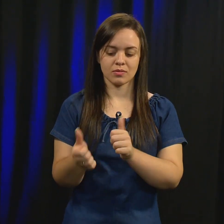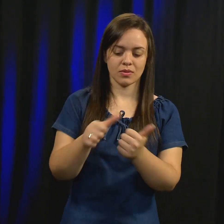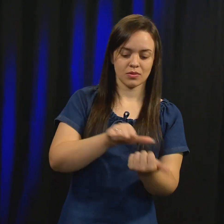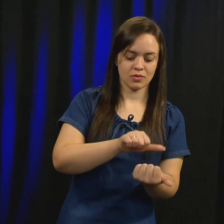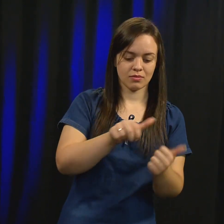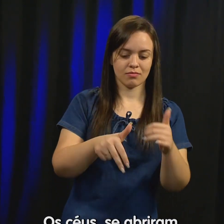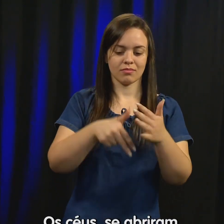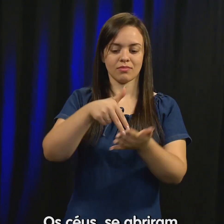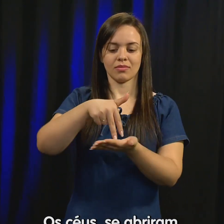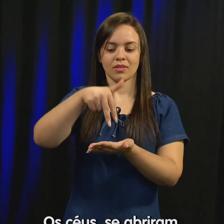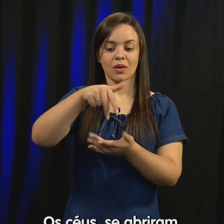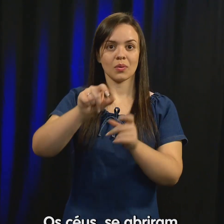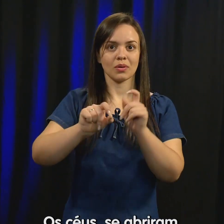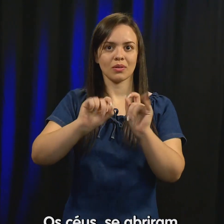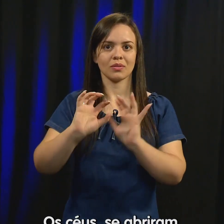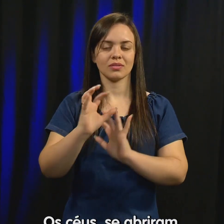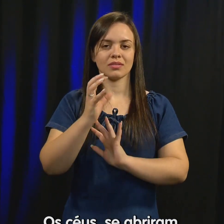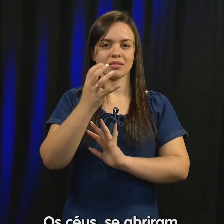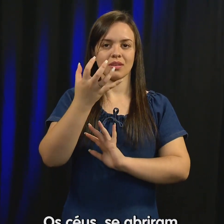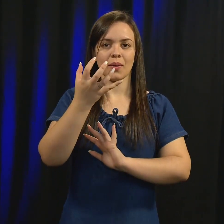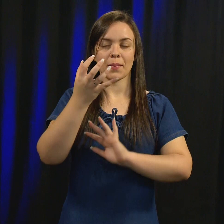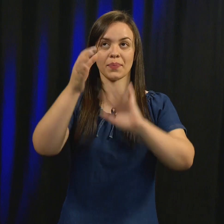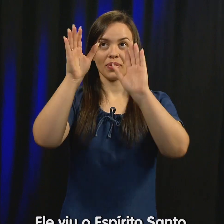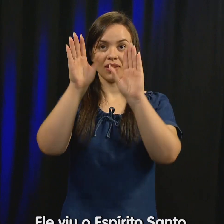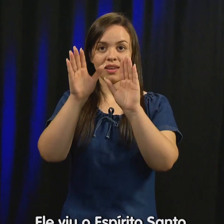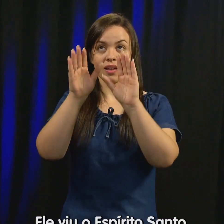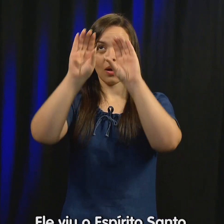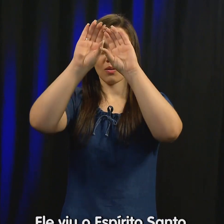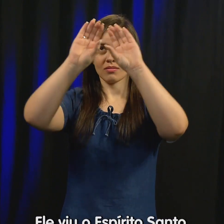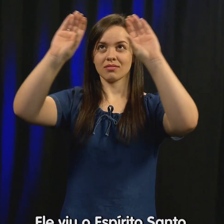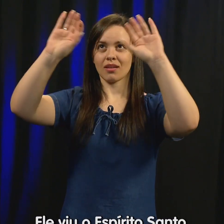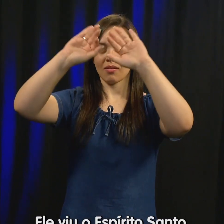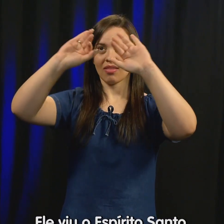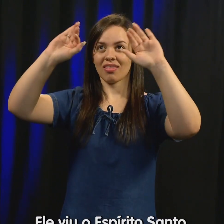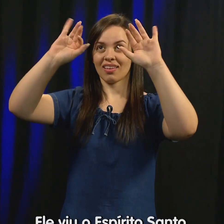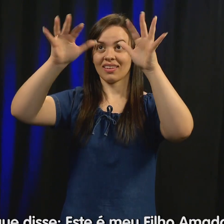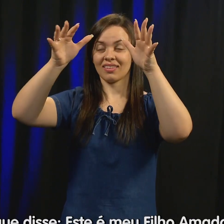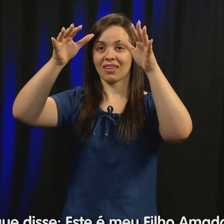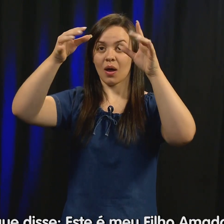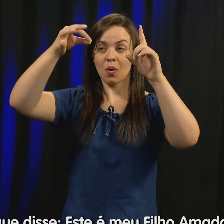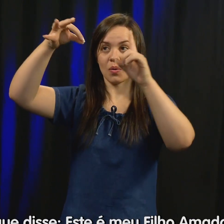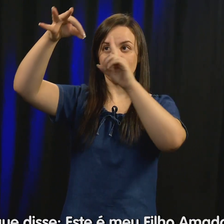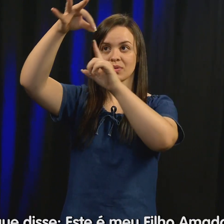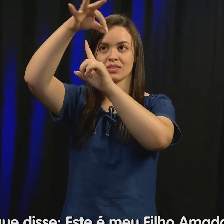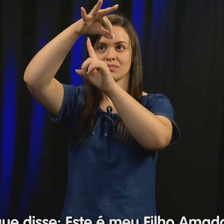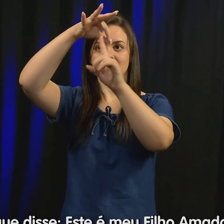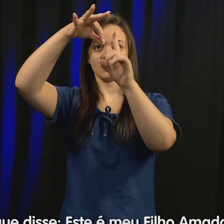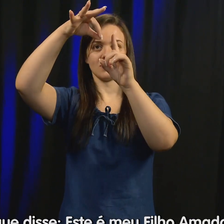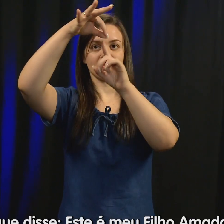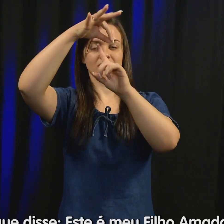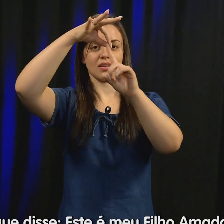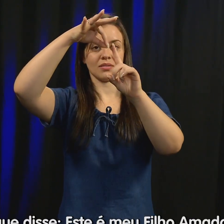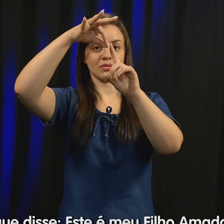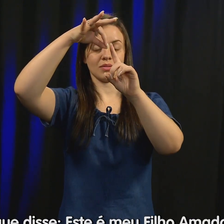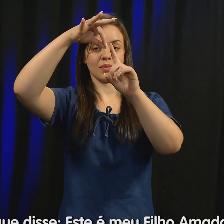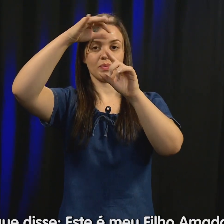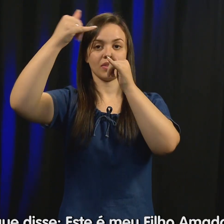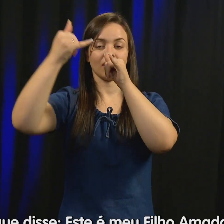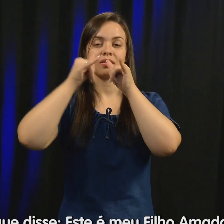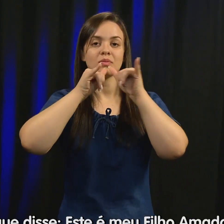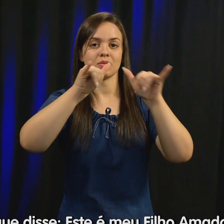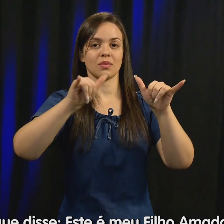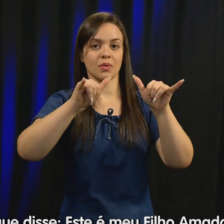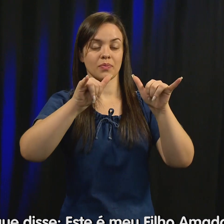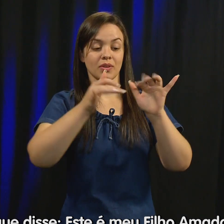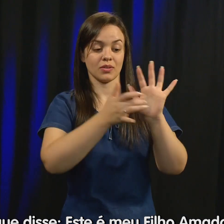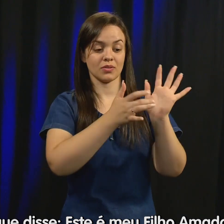João. Os céus se abriram. Ele viu o Espírito Santo, que disse: este é meu filho